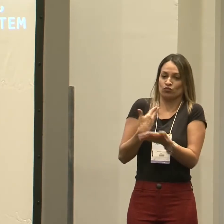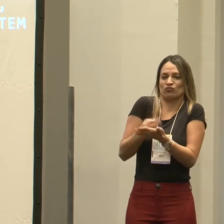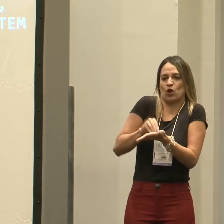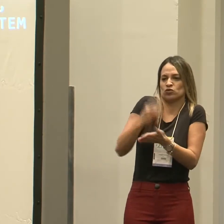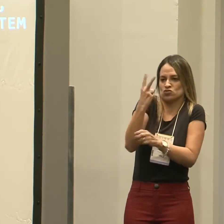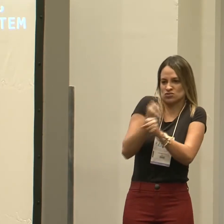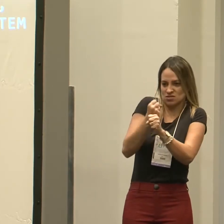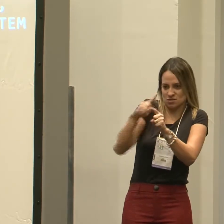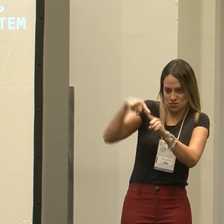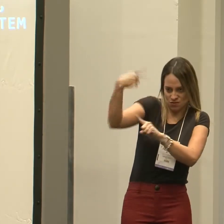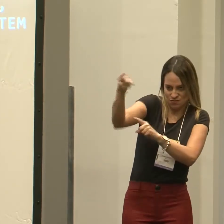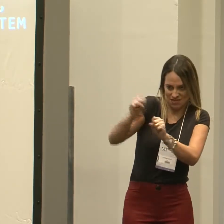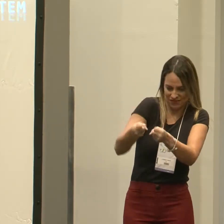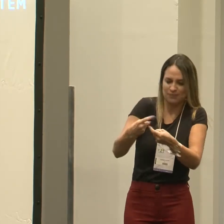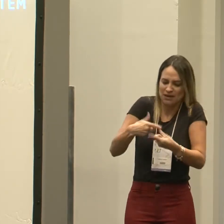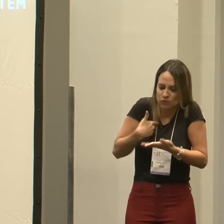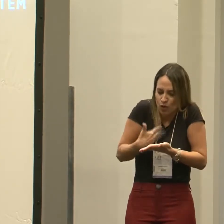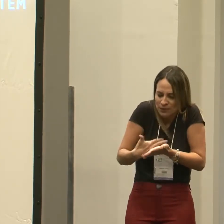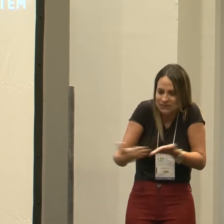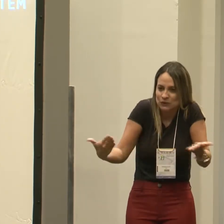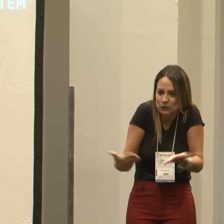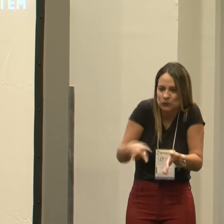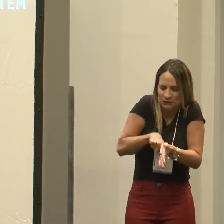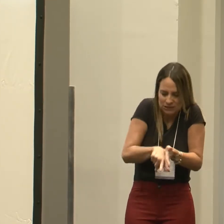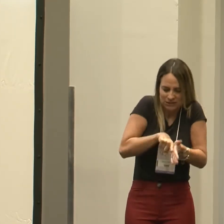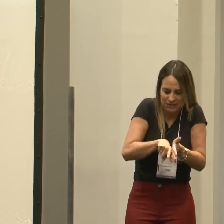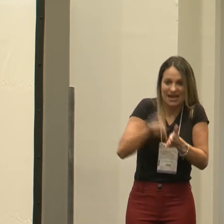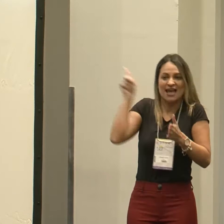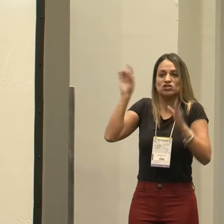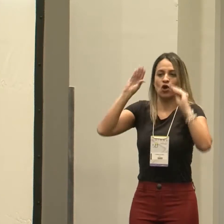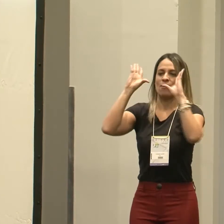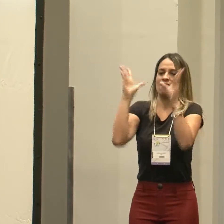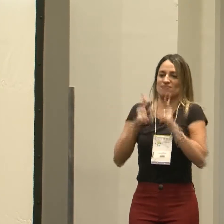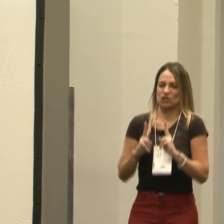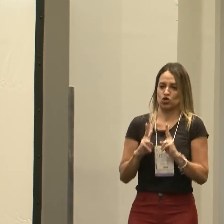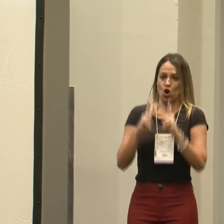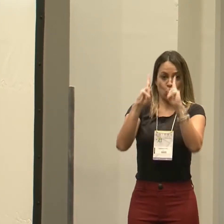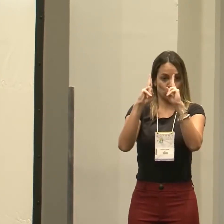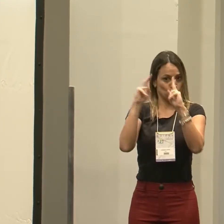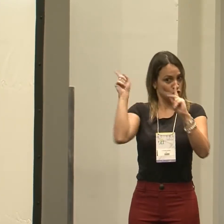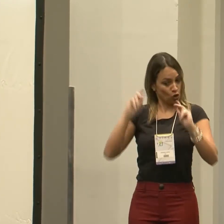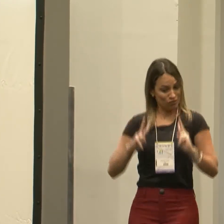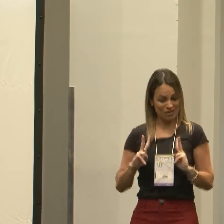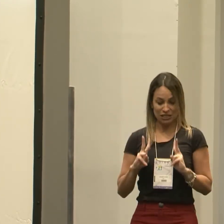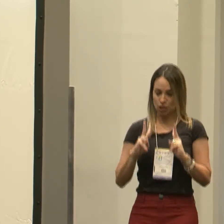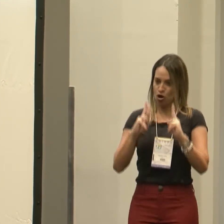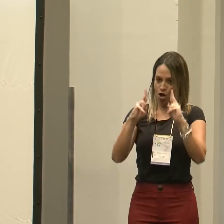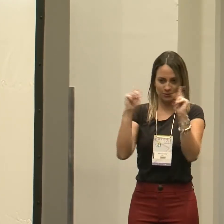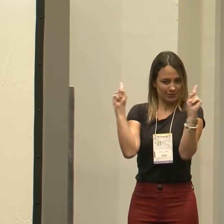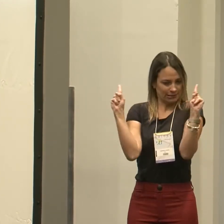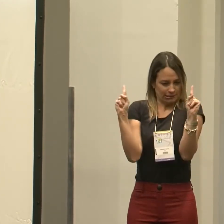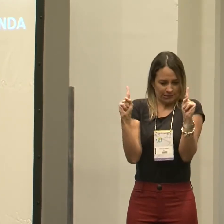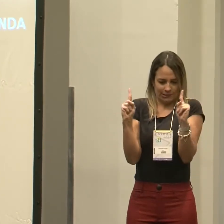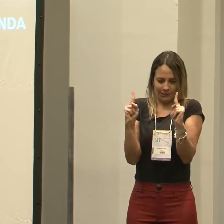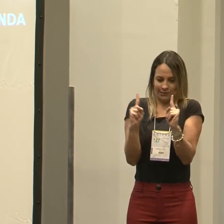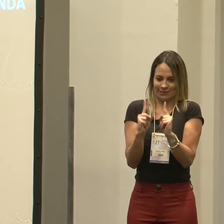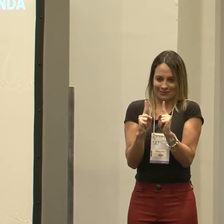E essa tem sido a minha pesquisa, faltam 2 anos ainda para defender, e esse é um recorte do meu tema, né?